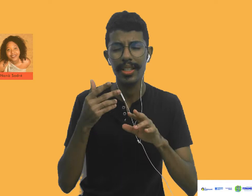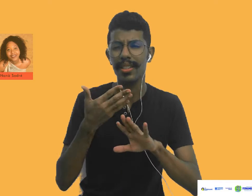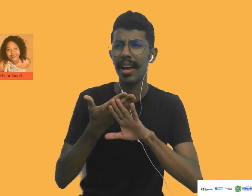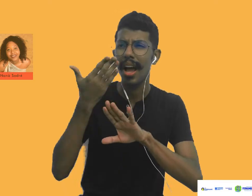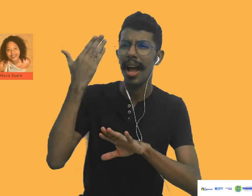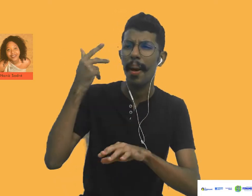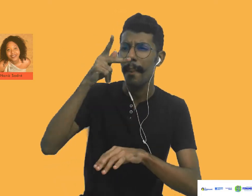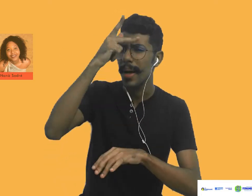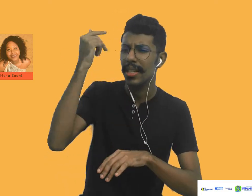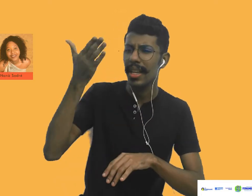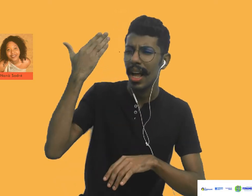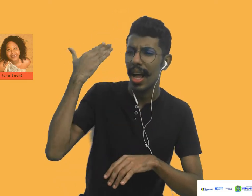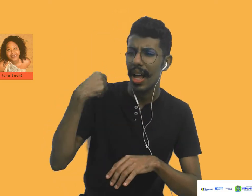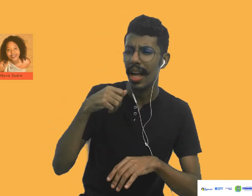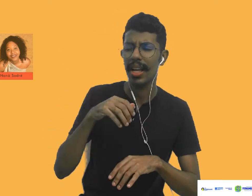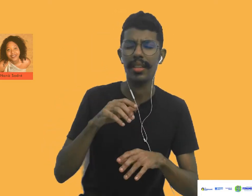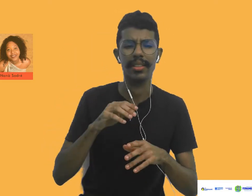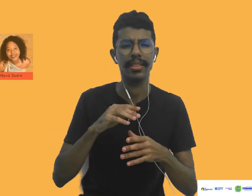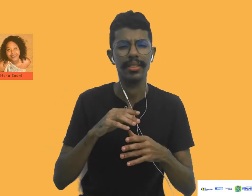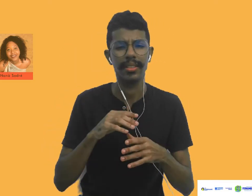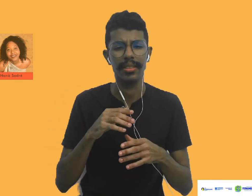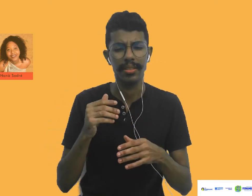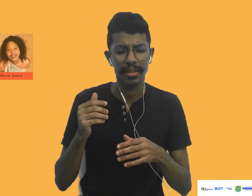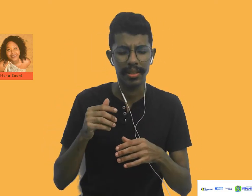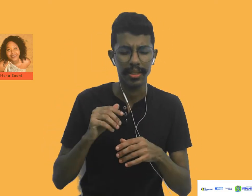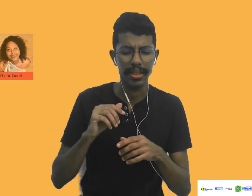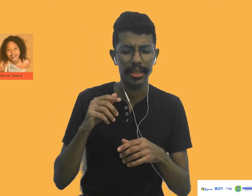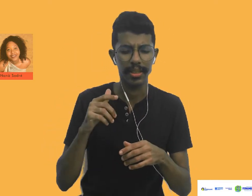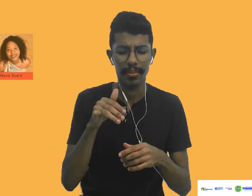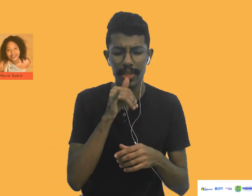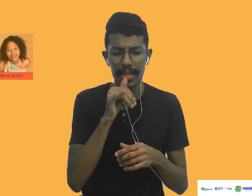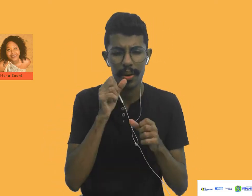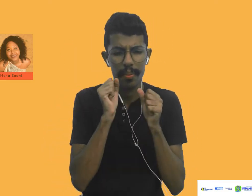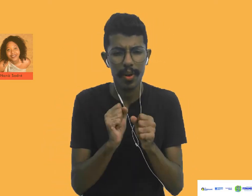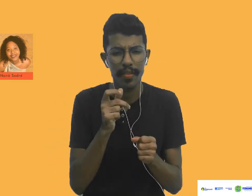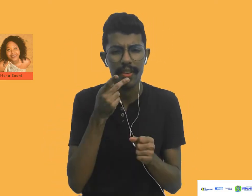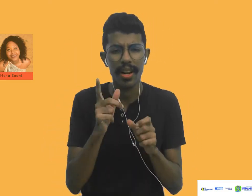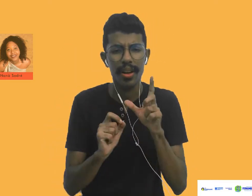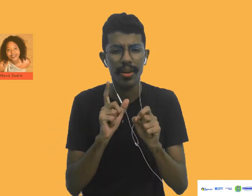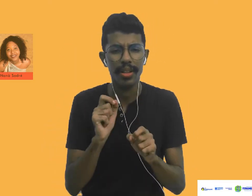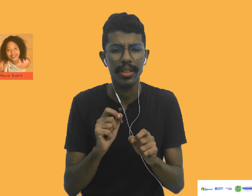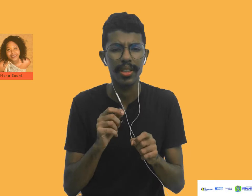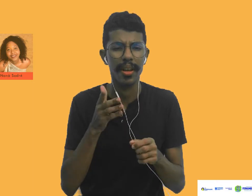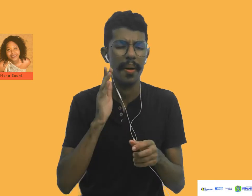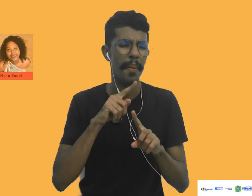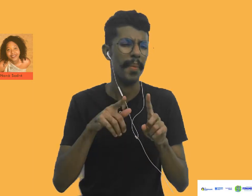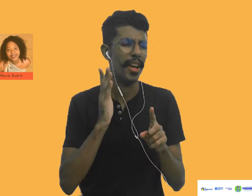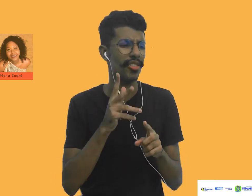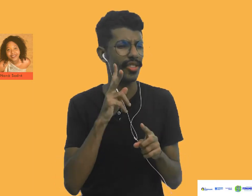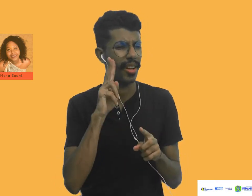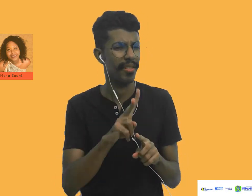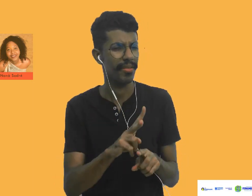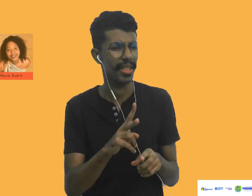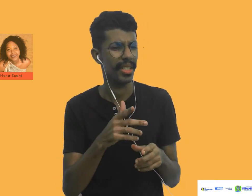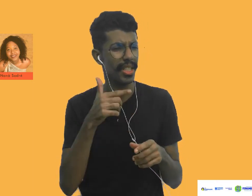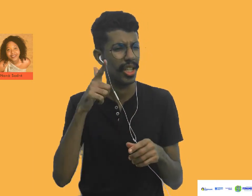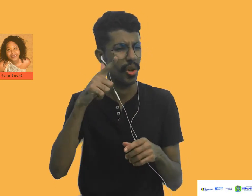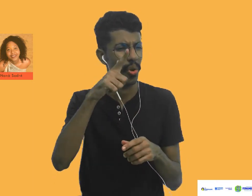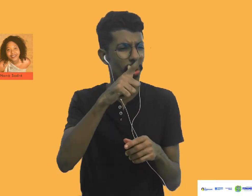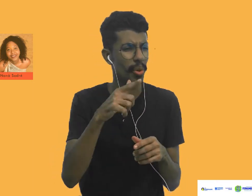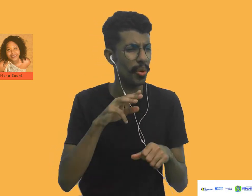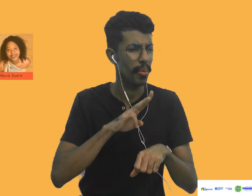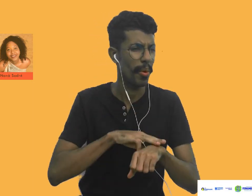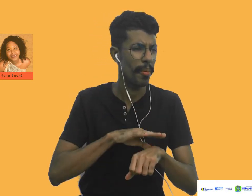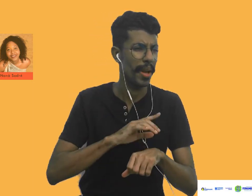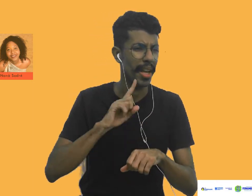outras pessoas mais antigas do que eu, até artistas consagrados na nossa cidade, até poderia dizer, mas isso eu já vi